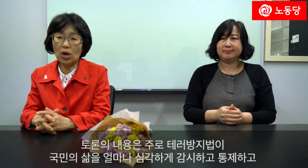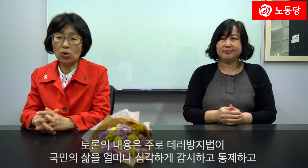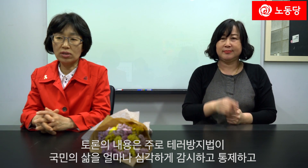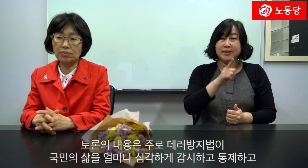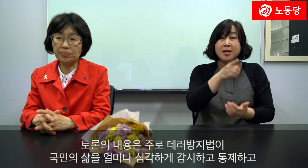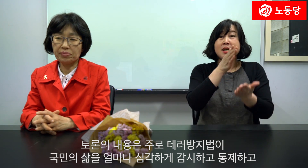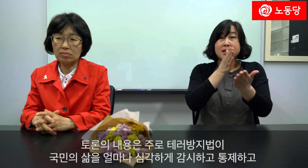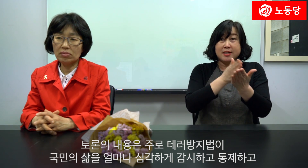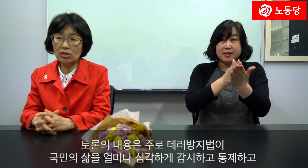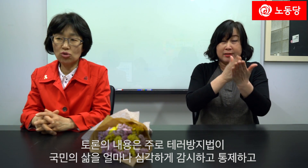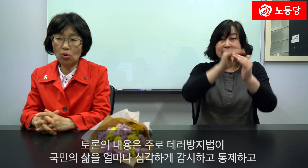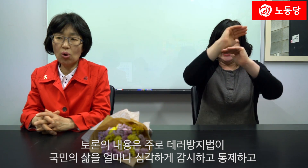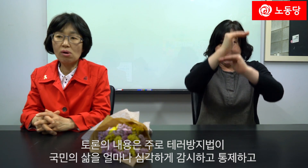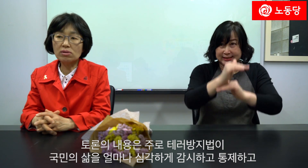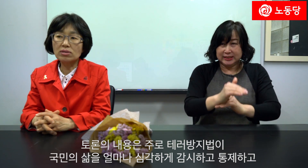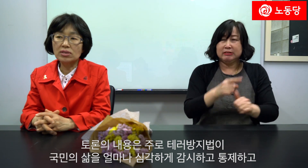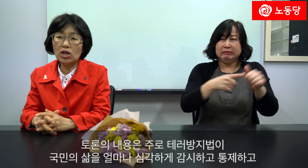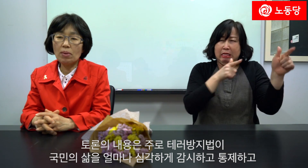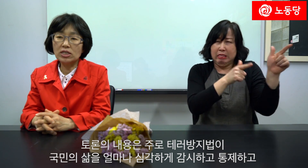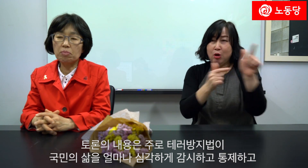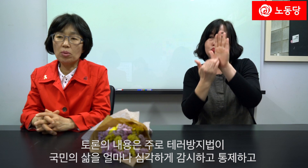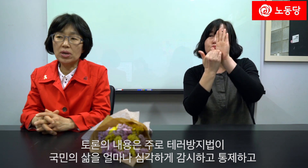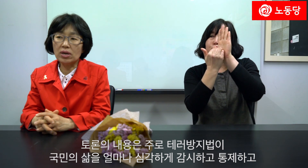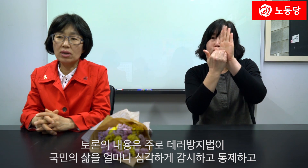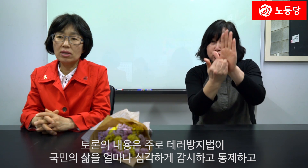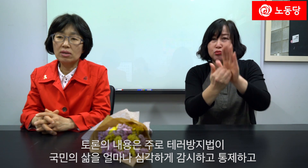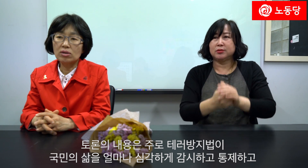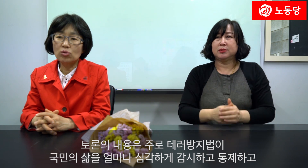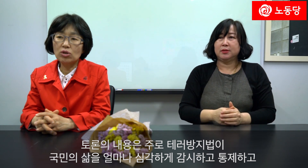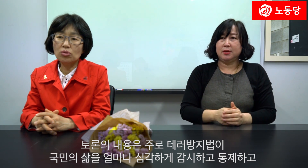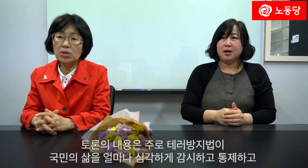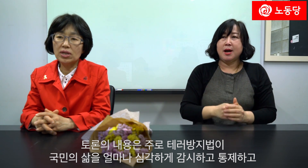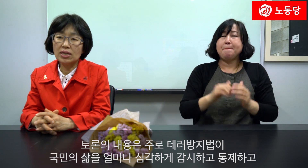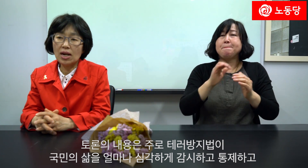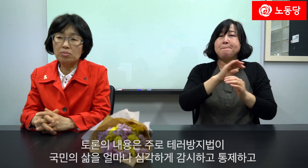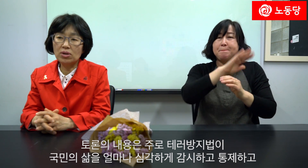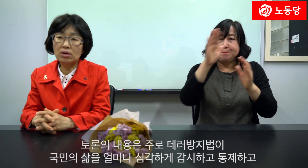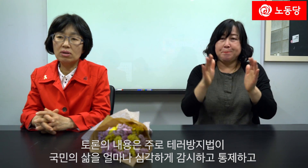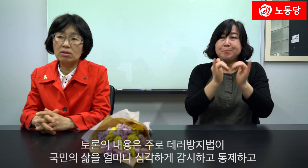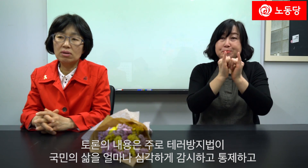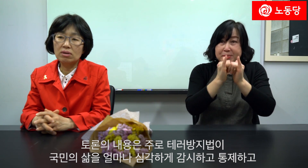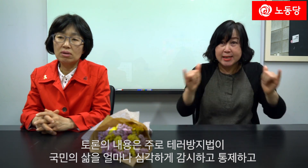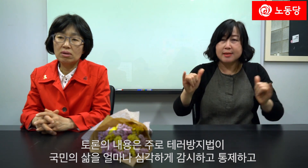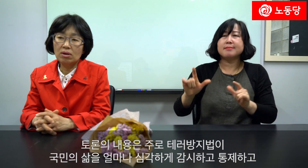토론의 내용은 주로 테러방지법이 우리 국민들의